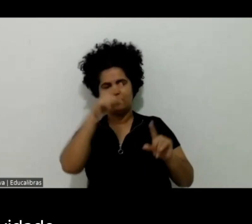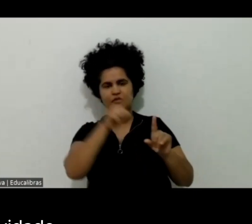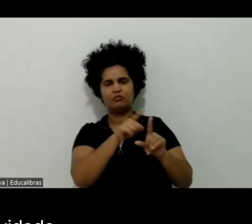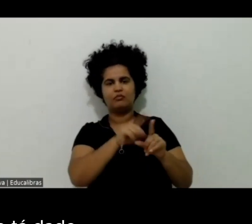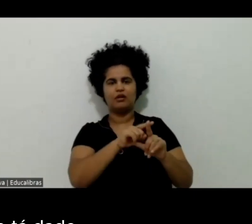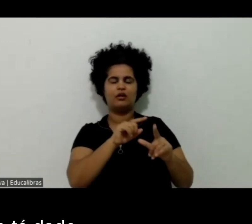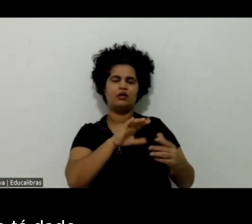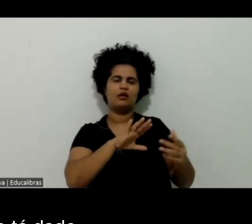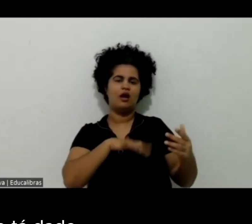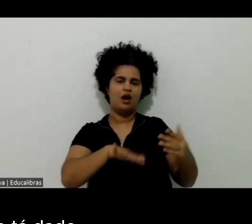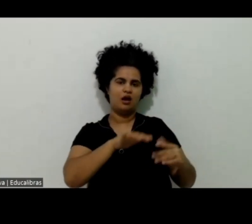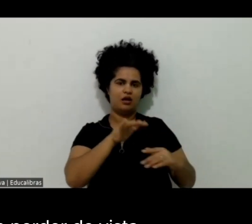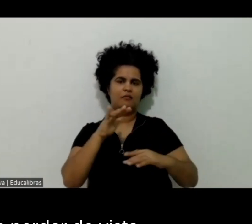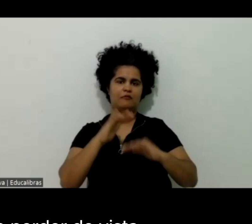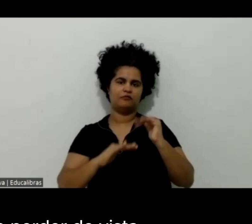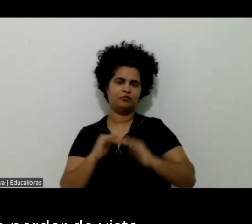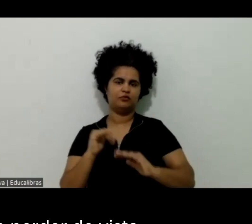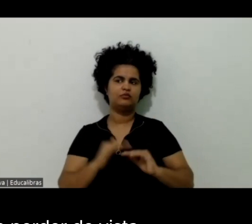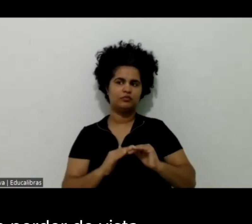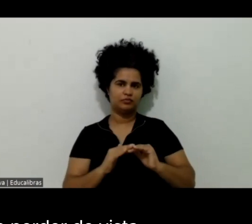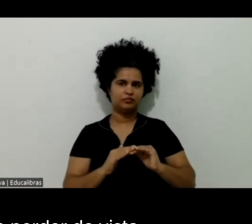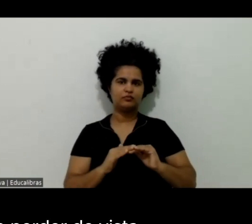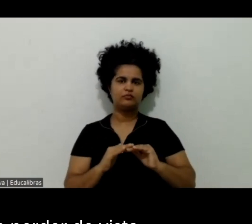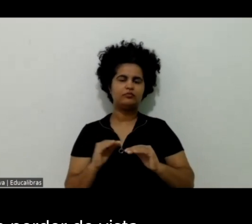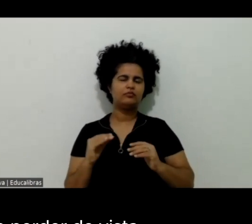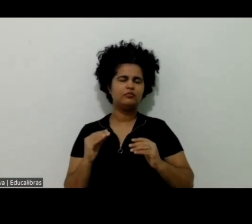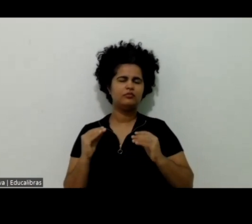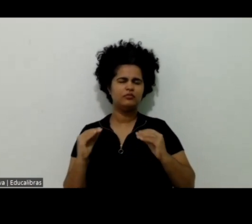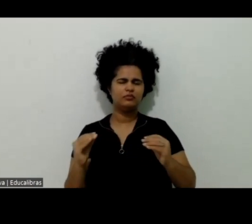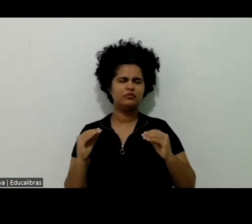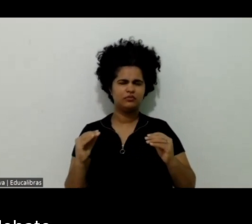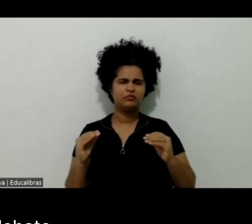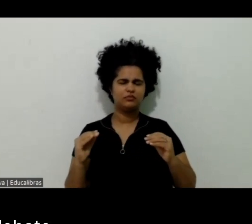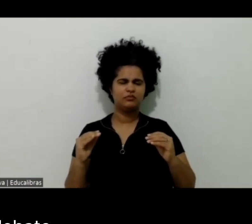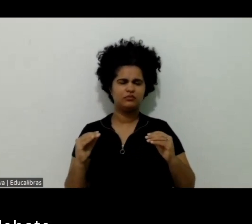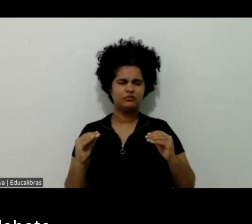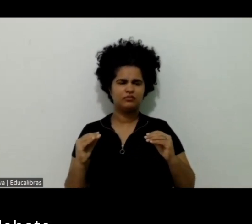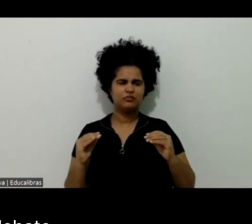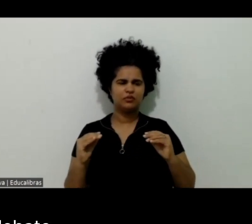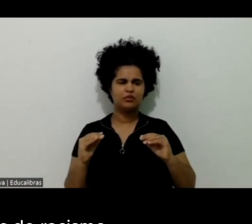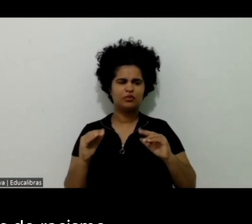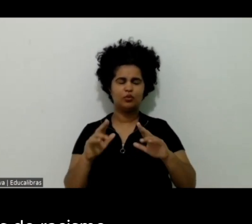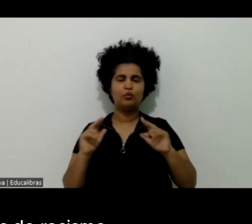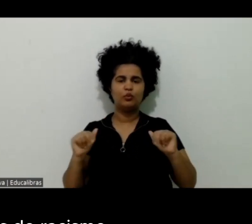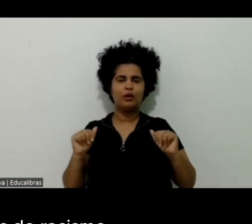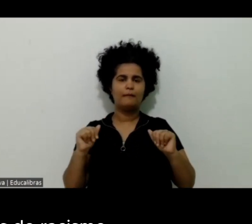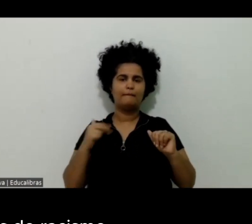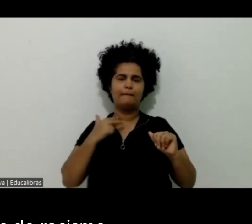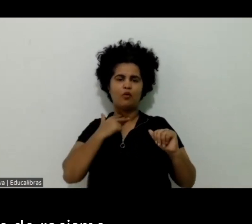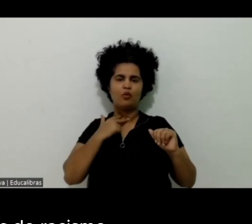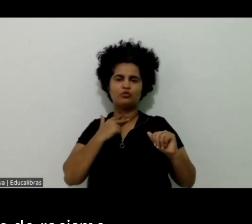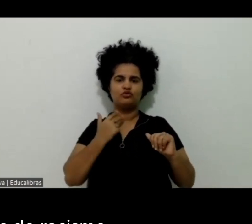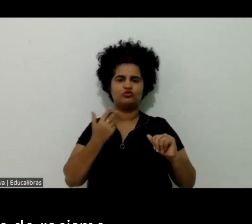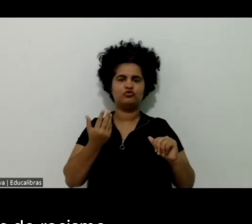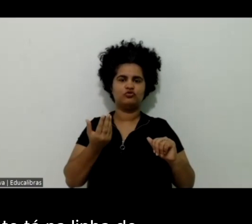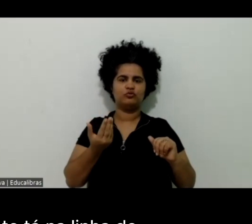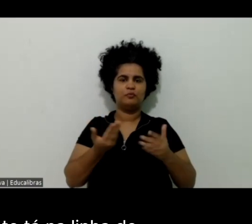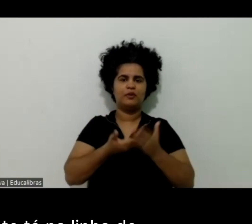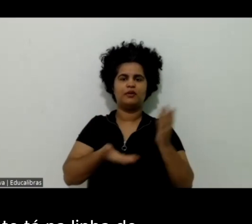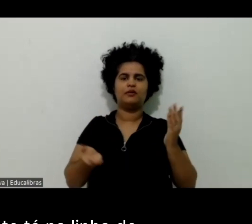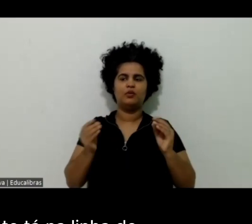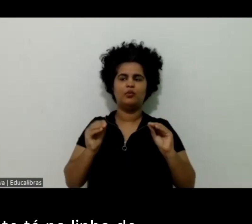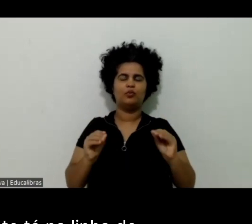isso não é novidade, eu acho que isso está dado. O que a gente não pode perder de vista, para além do debate, né, sobre as expressões do racismo,